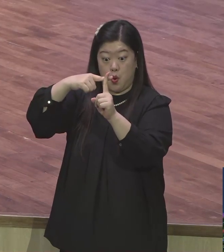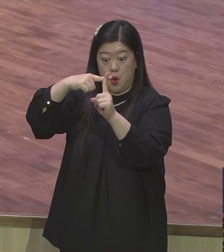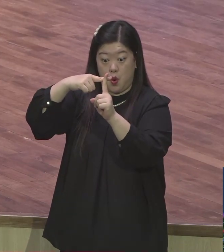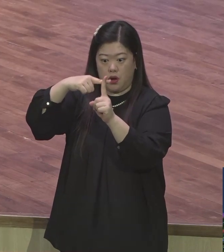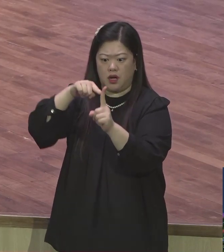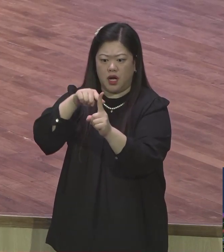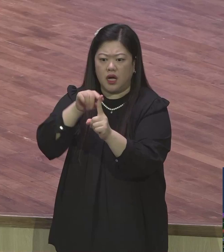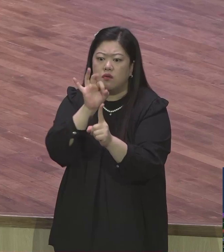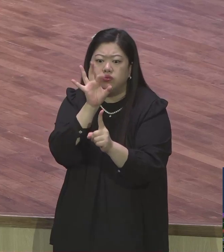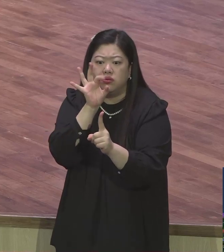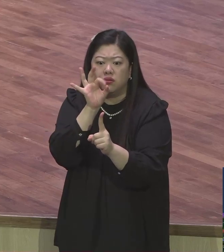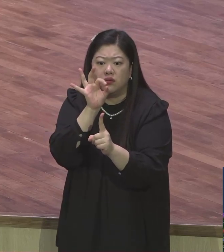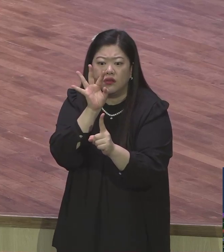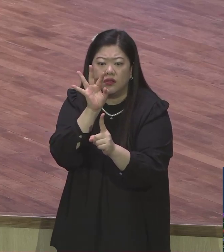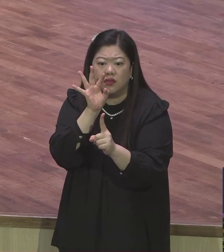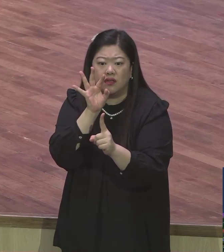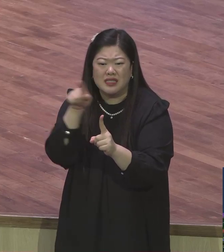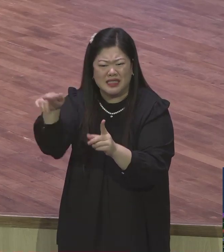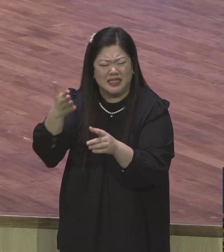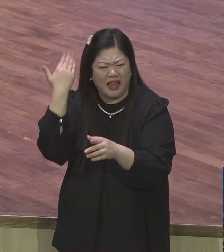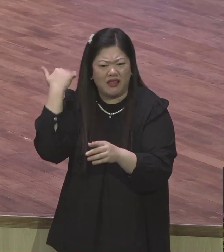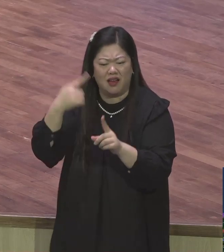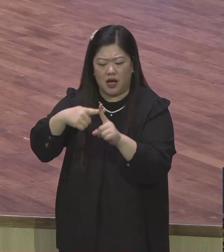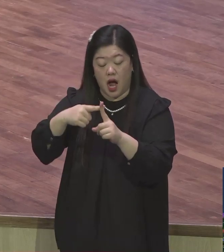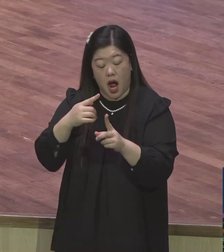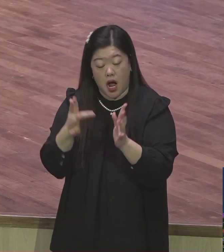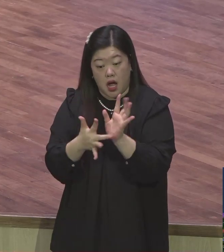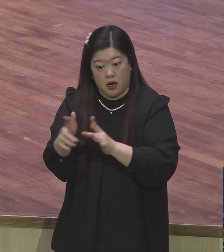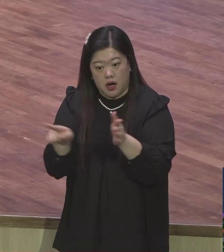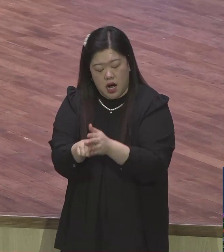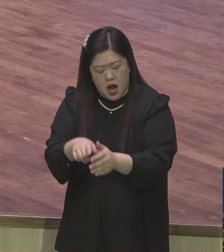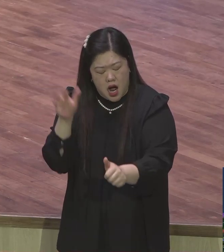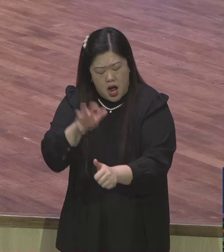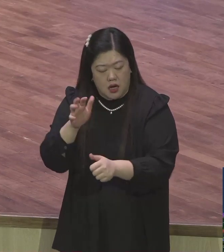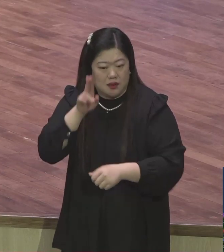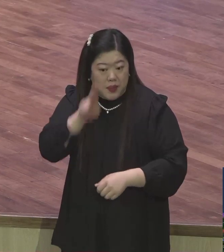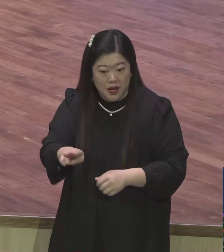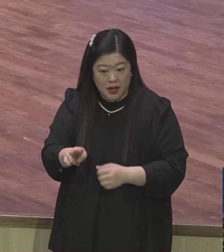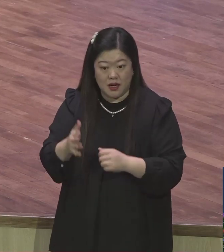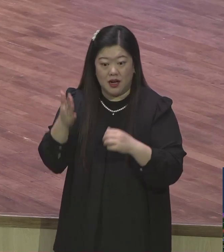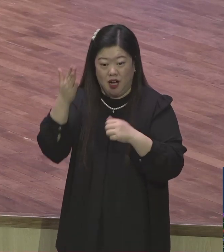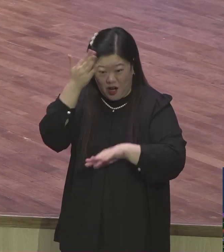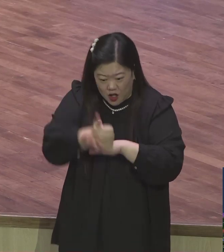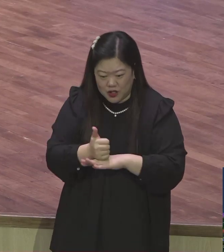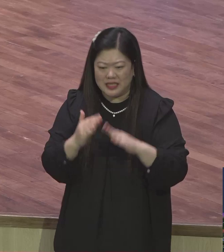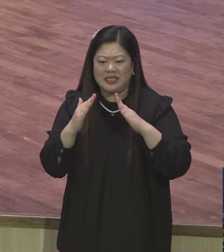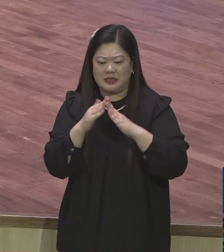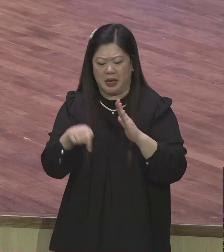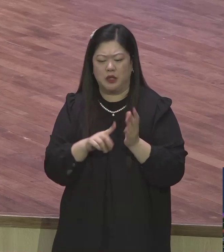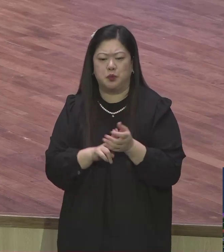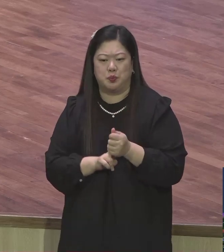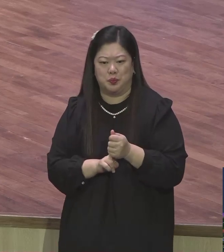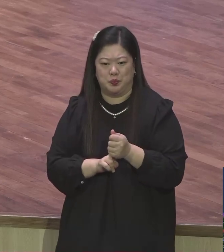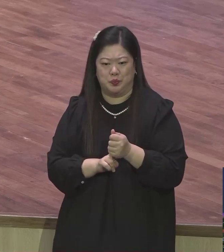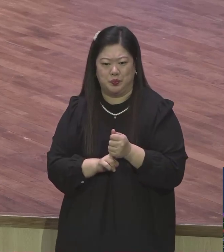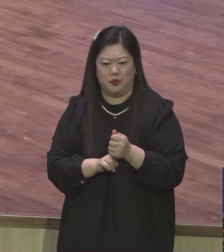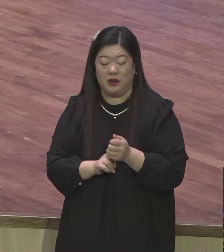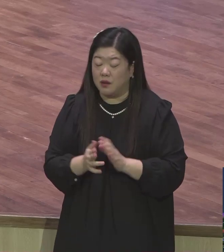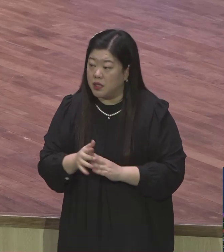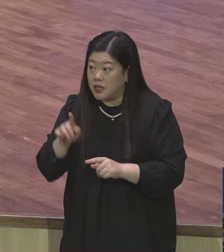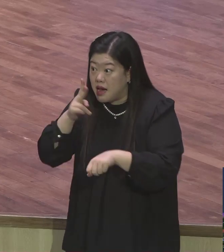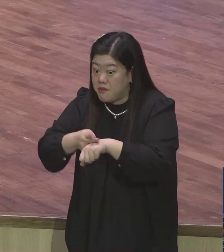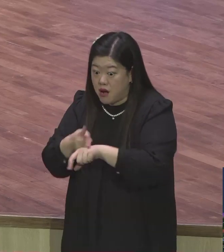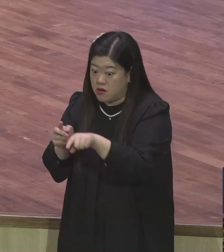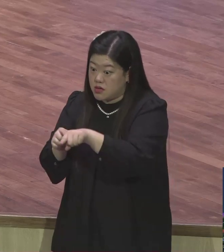교회에 문안한다라는 5절 9절이 나와요. 이미 바울의 전략을 알고 이미 먼저 가서 집을 사가 교회하는